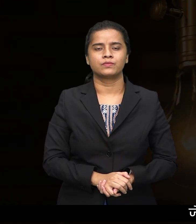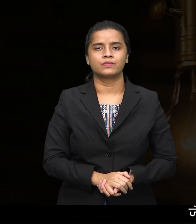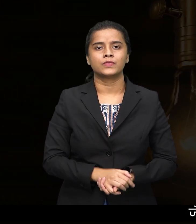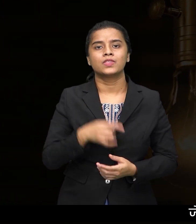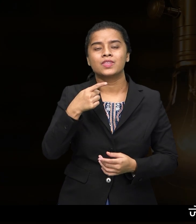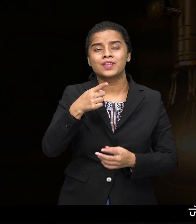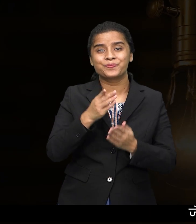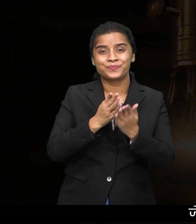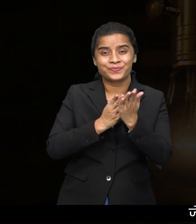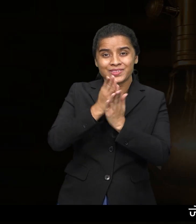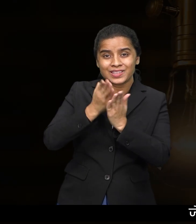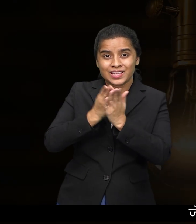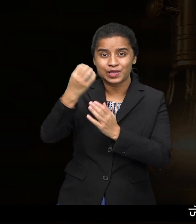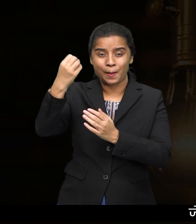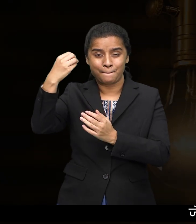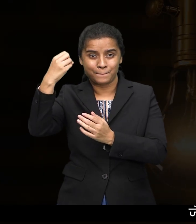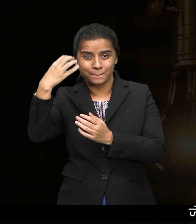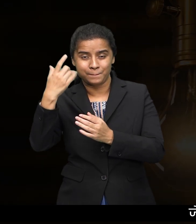जेव्हा दिव्याचे धन